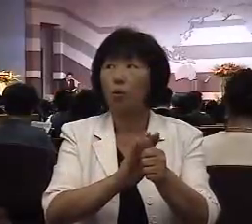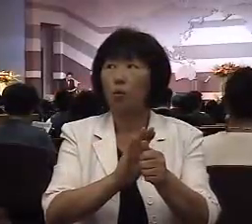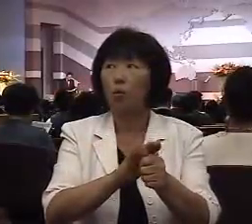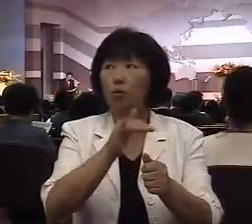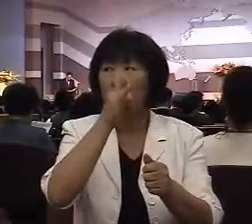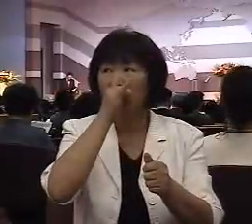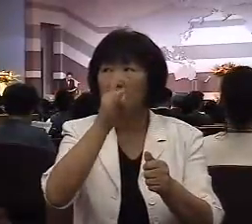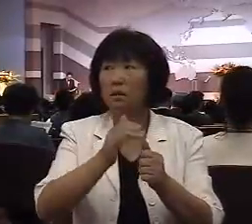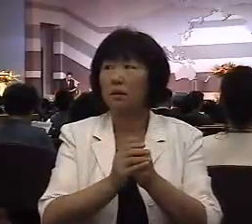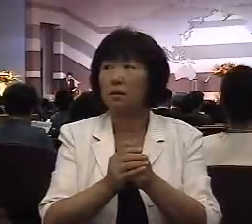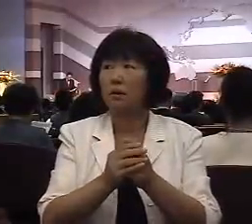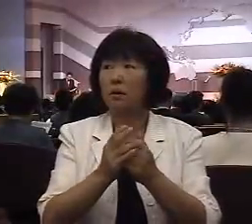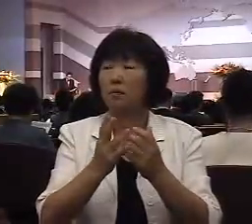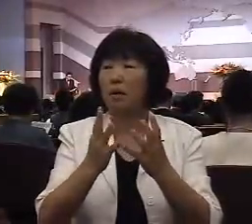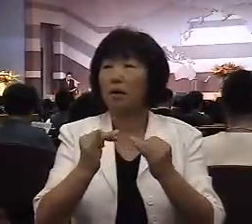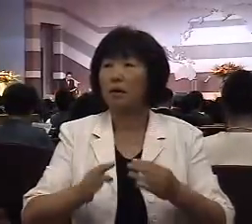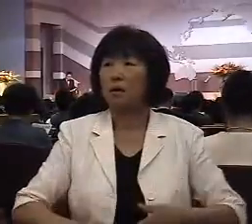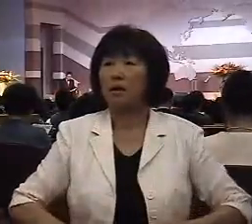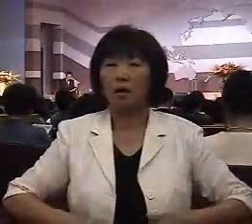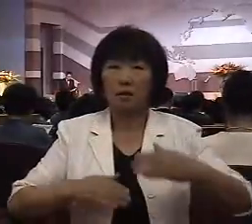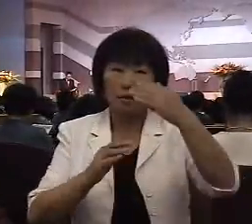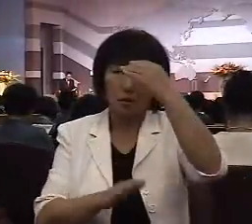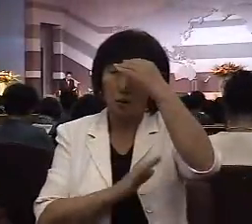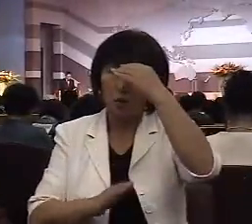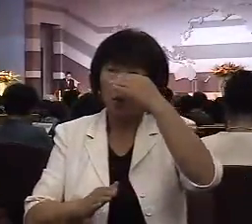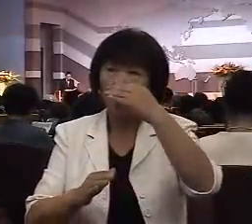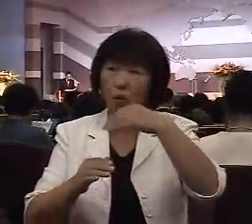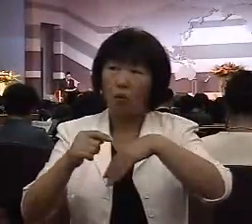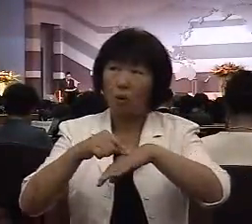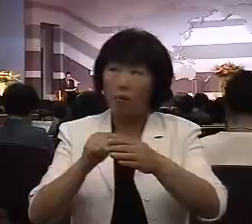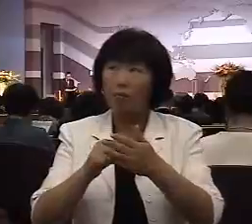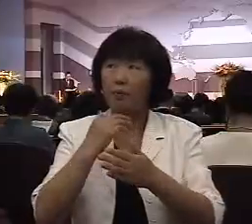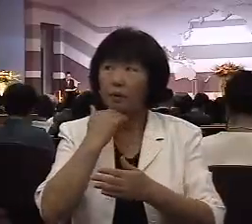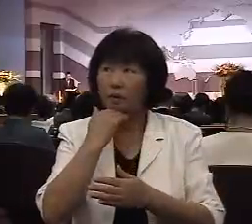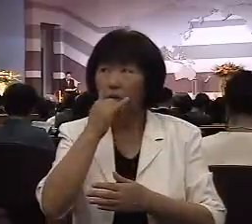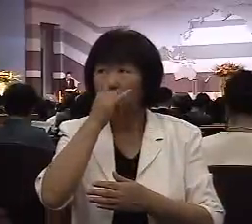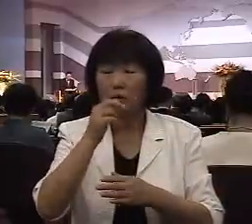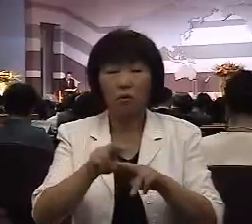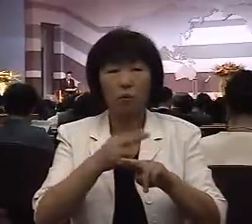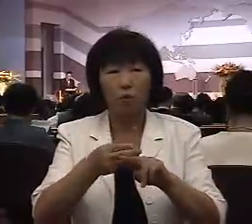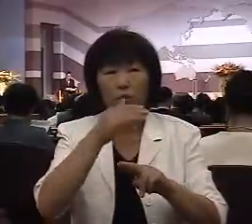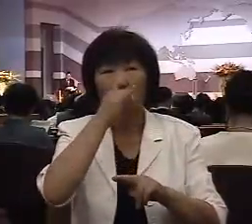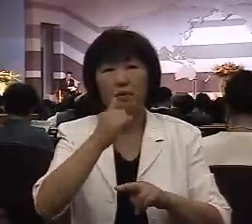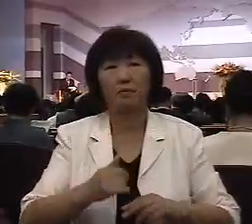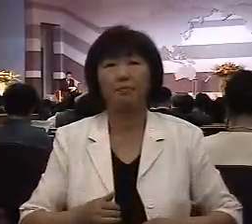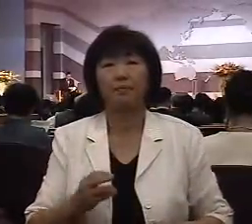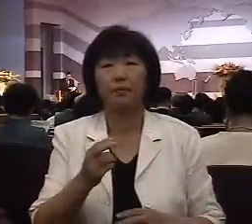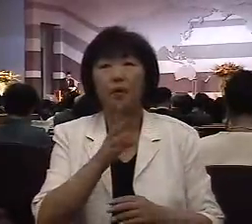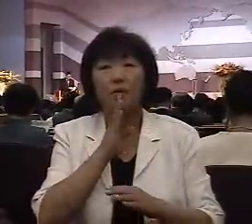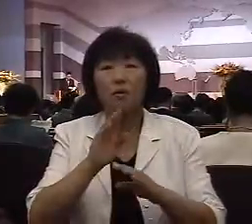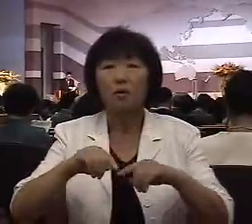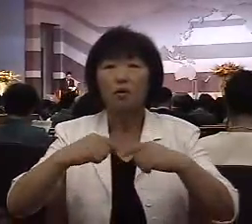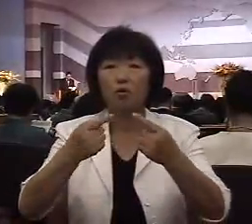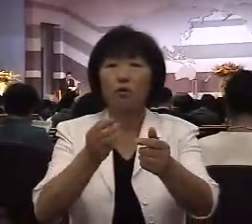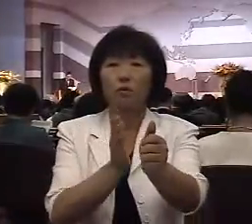도울 수 있는 우리 많은 따뜻한 성도님들 마음들이 기다리고 있고요. 선물도 있습니다. 꼭